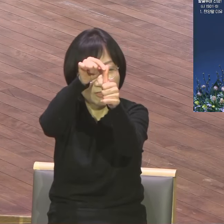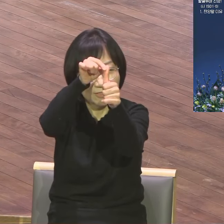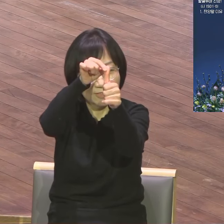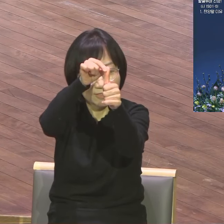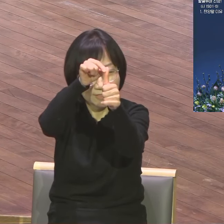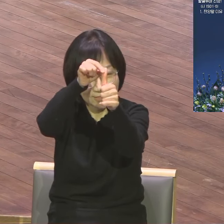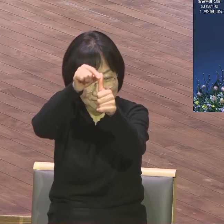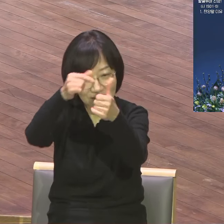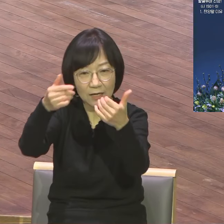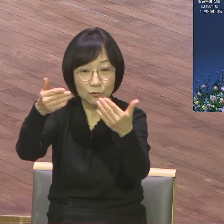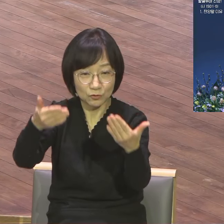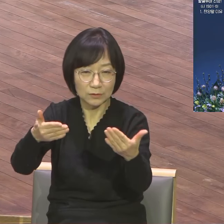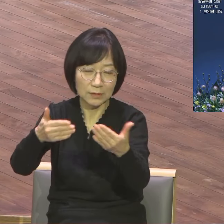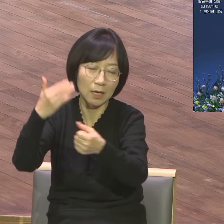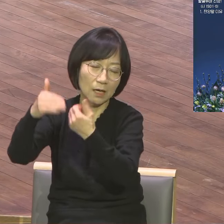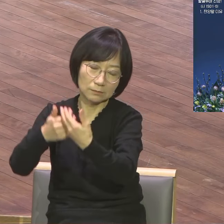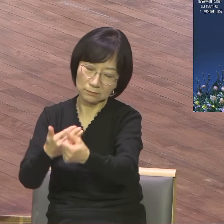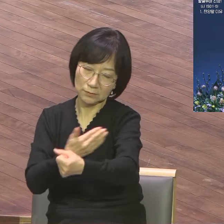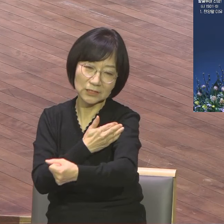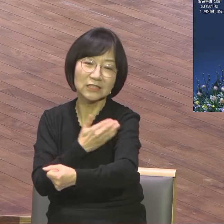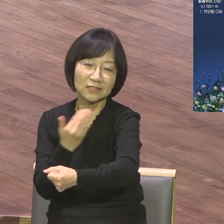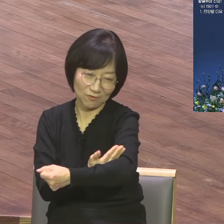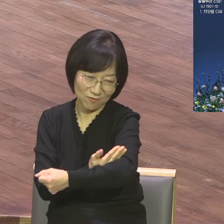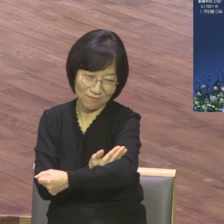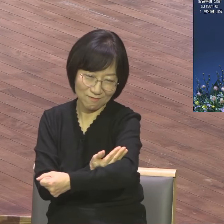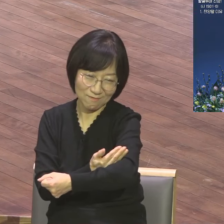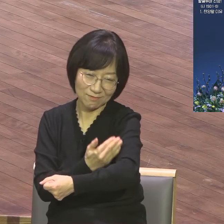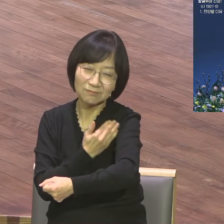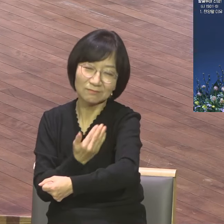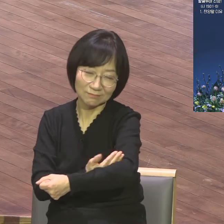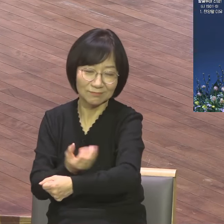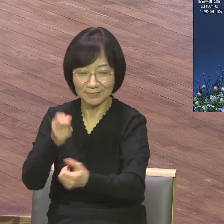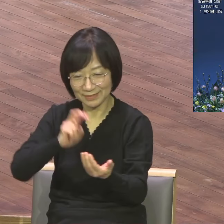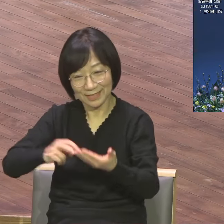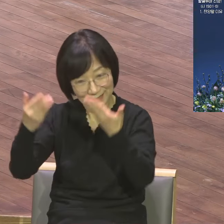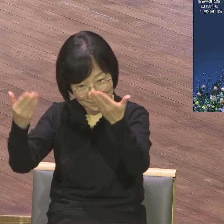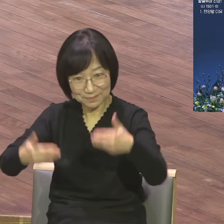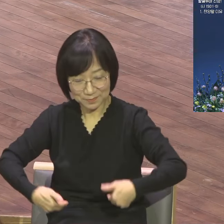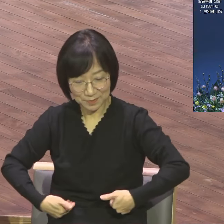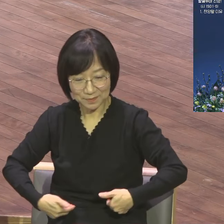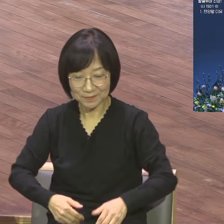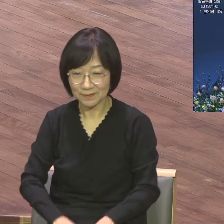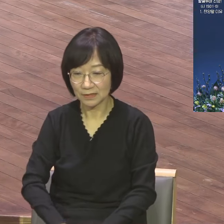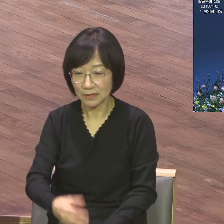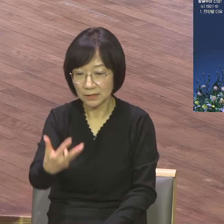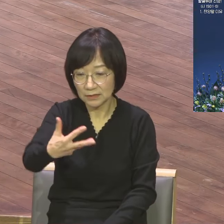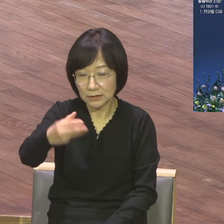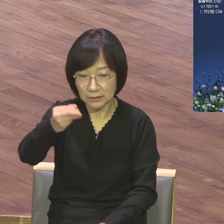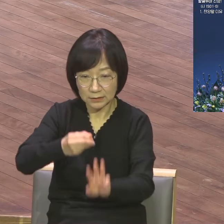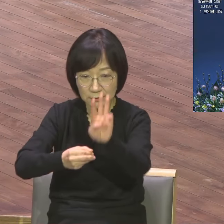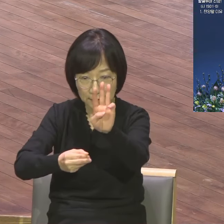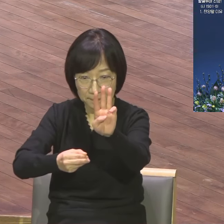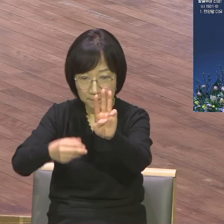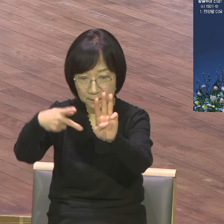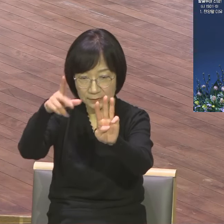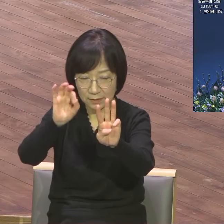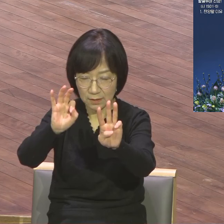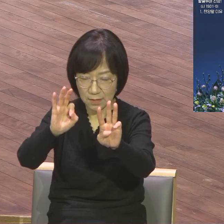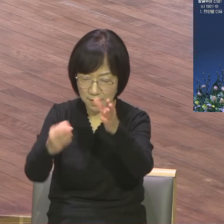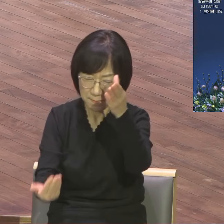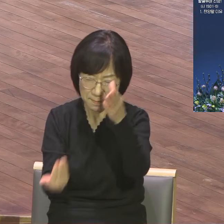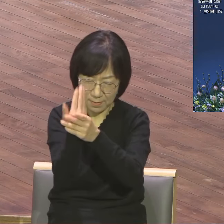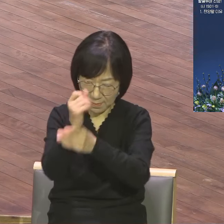이게 하나님의 능력이에요. 놀라운 행동입니다. 장치의 3장 사건이라 12가지 문제 속에 빠져